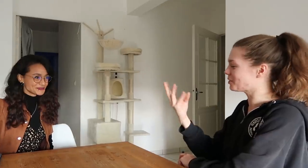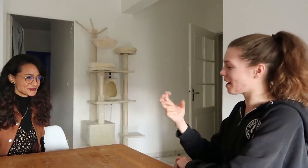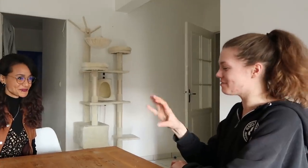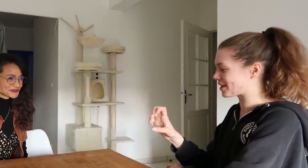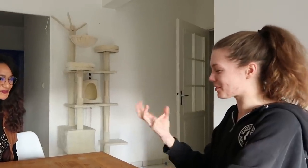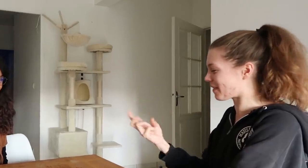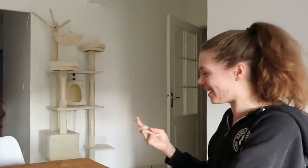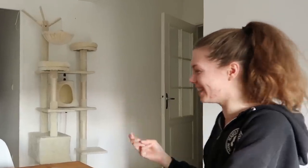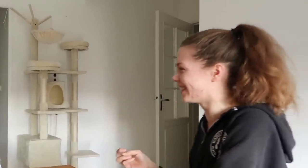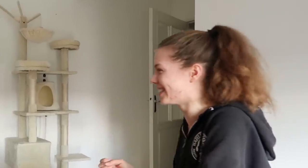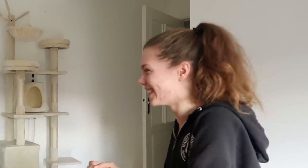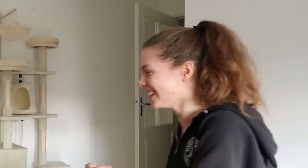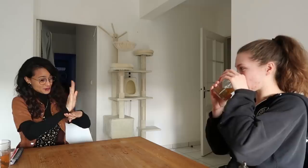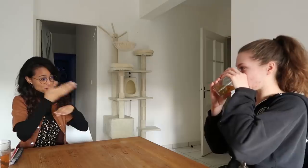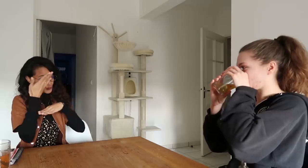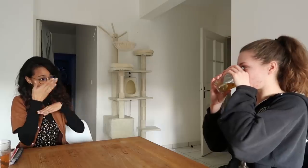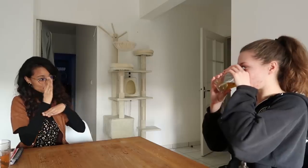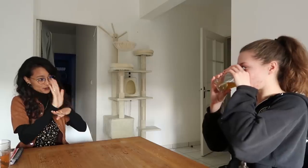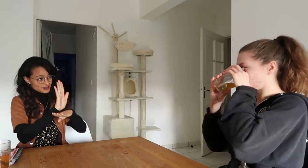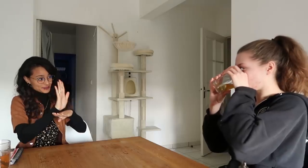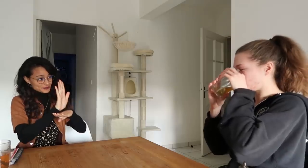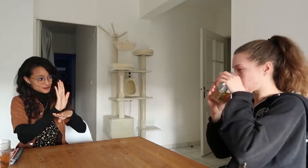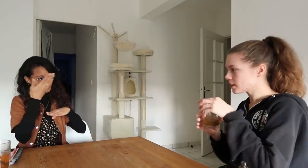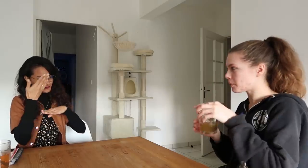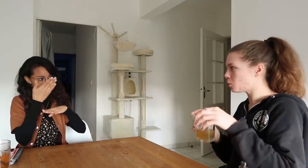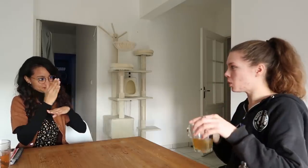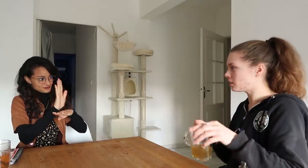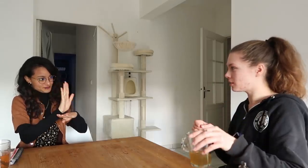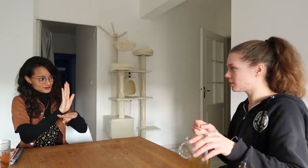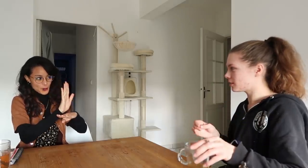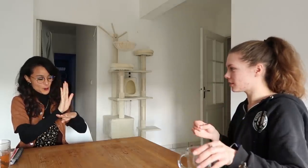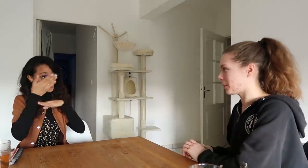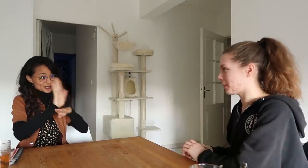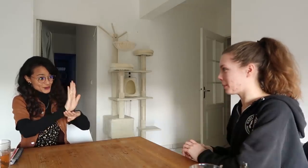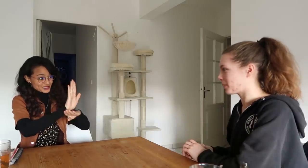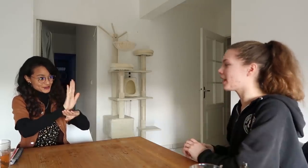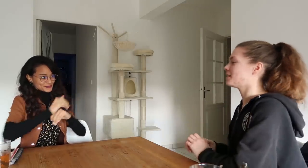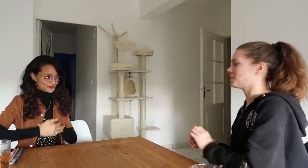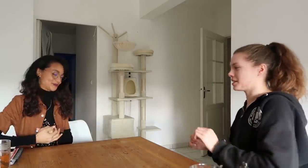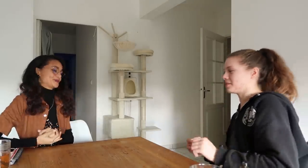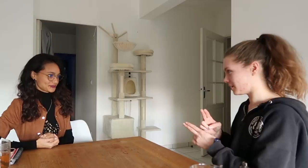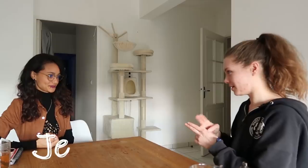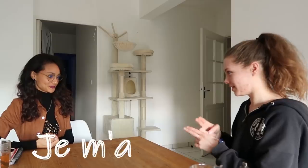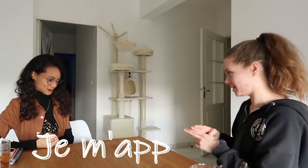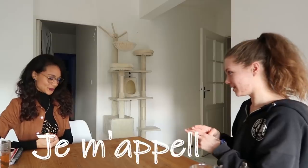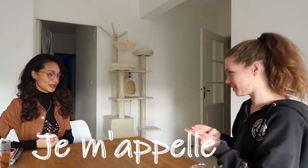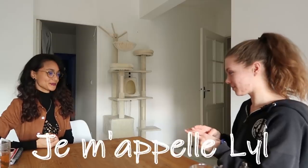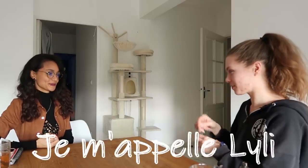doigts ils marchent pas. Est-ce que tu te souviens de ce que c'est ça? C'est pas le moment? Non, se présenter. Ah, ok.